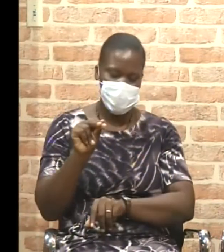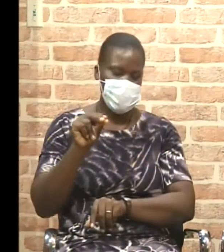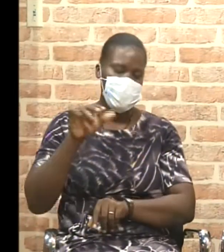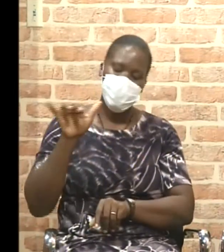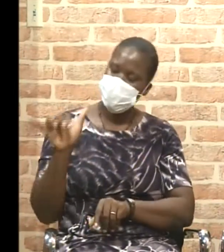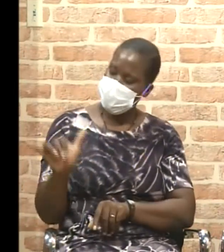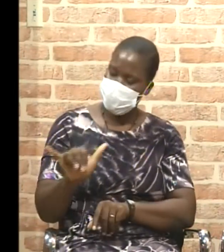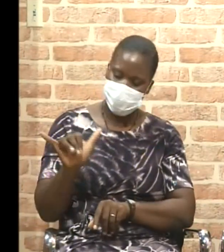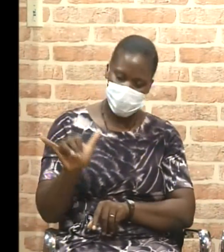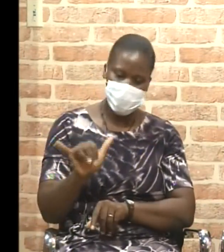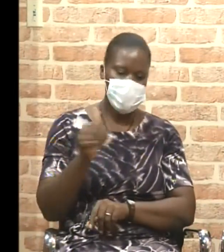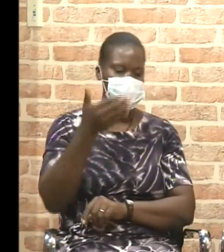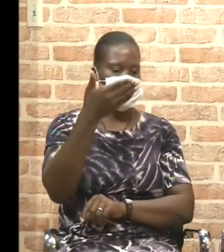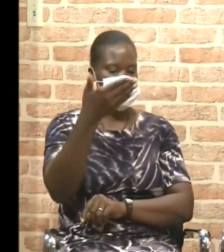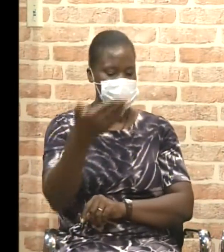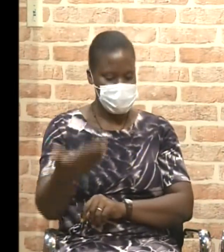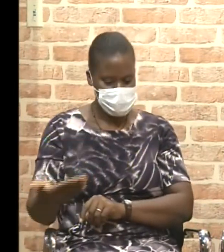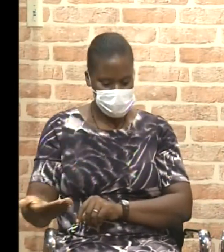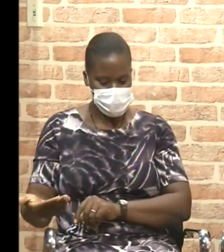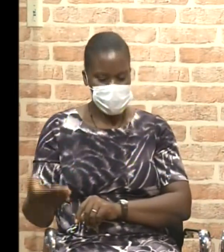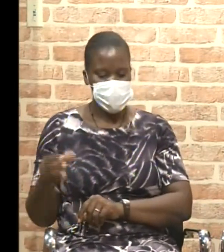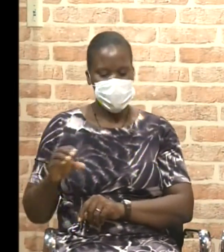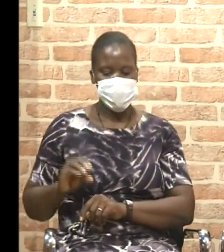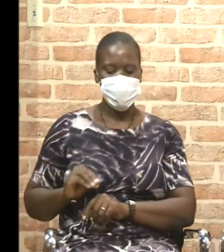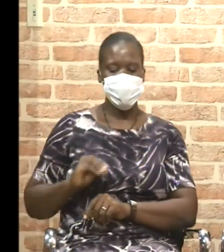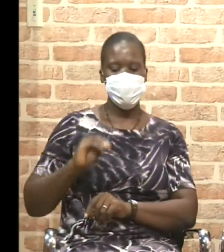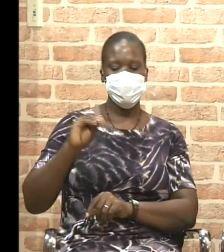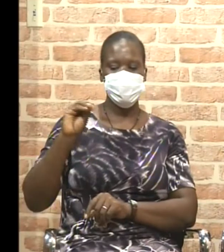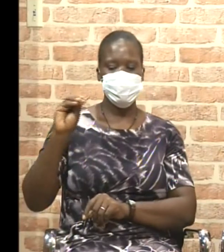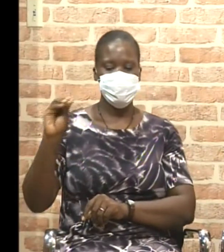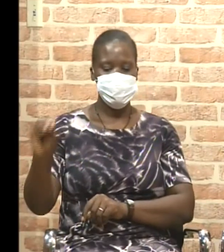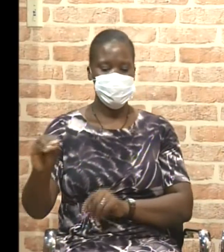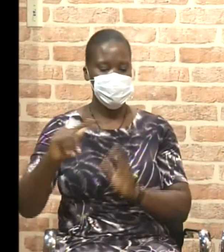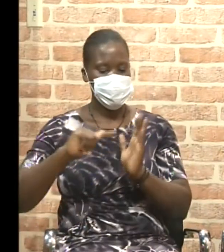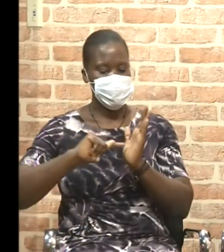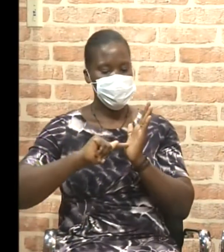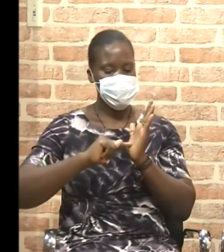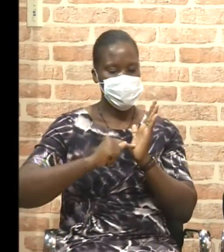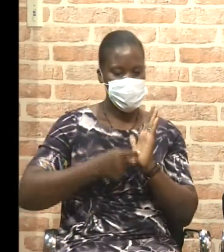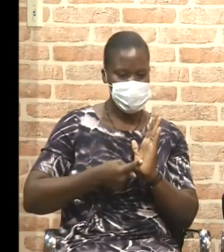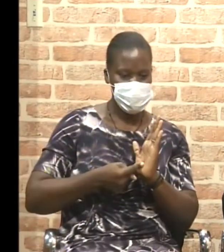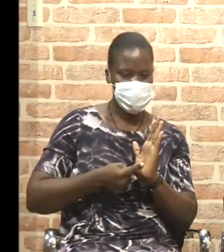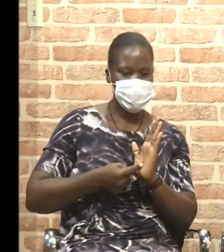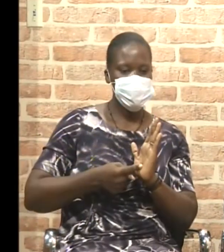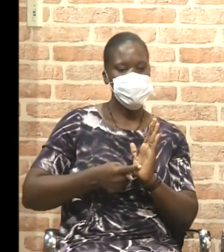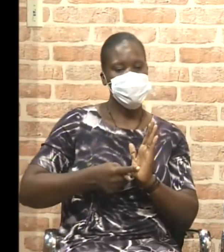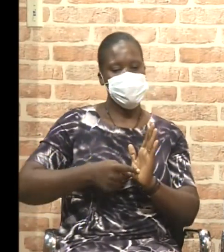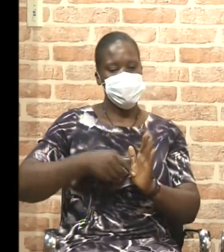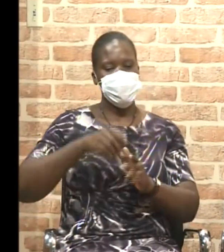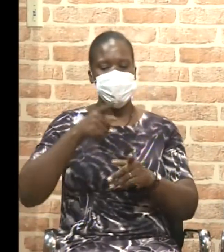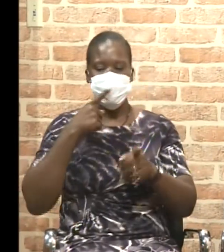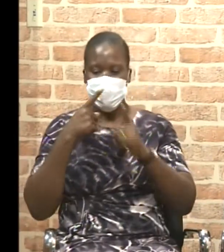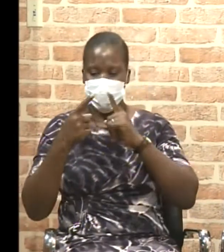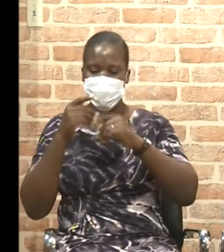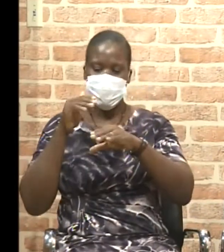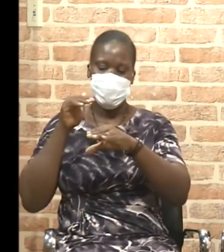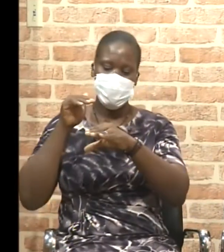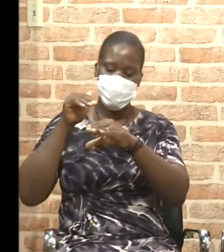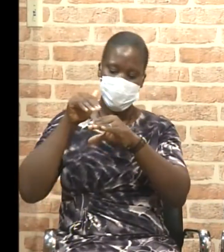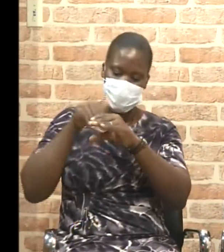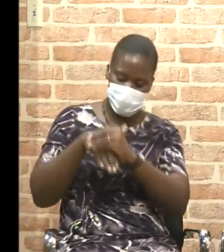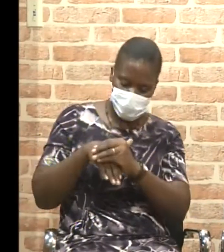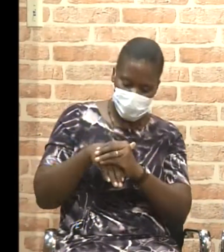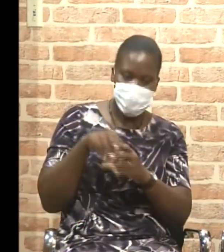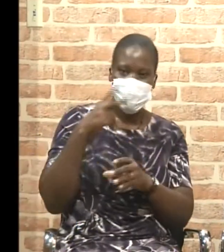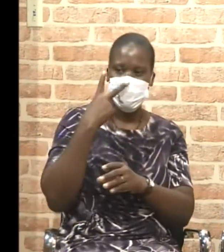Mais maintenant, c'est juste mettre un point sur aspect spécifique. Pas oublier, n'a pas parlé d'inclusion, donc nous sommes tout le monde. Donc